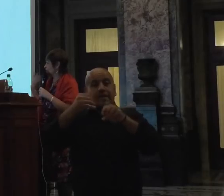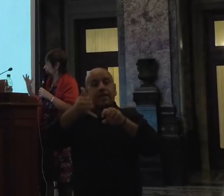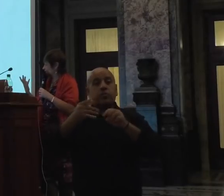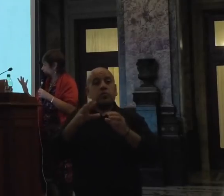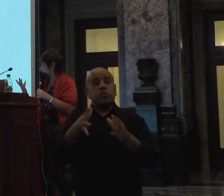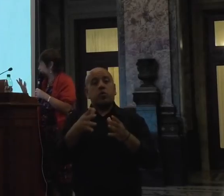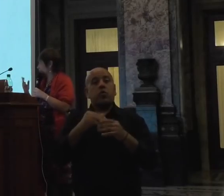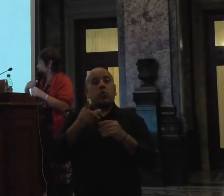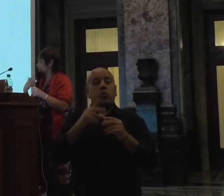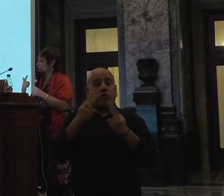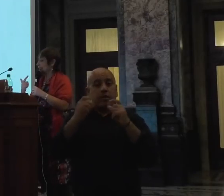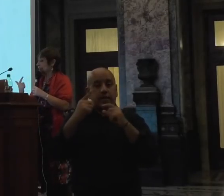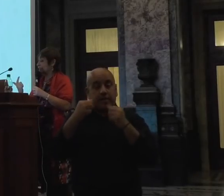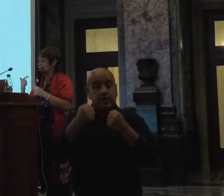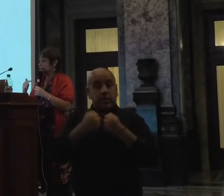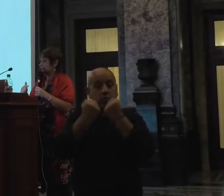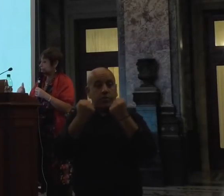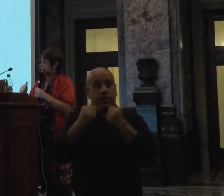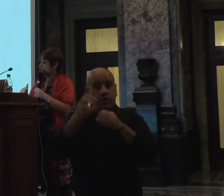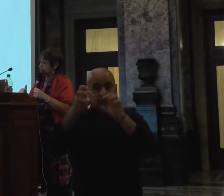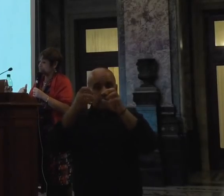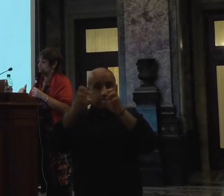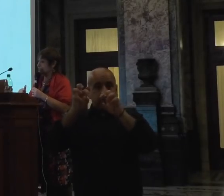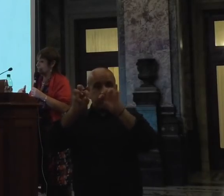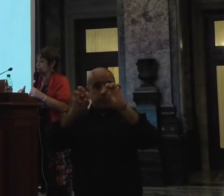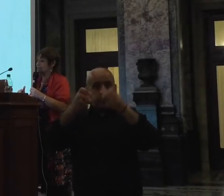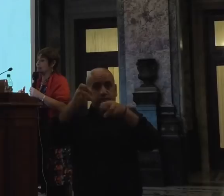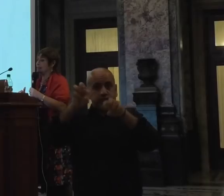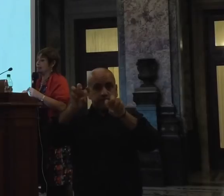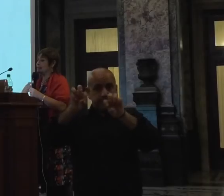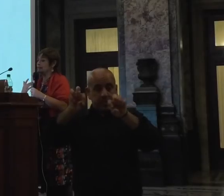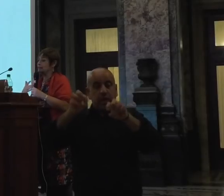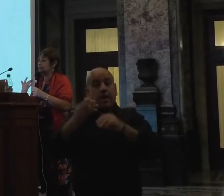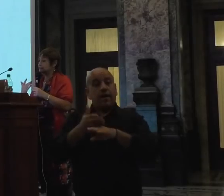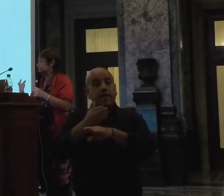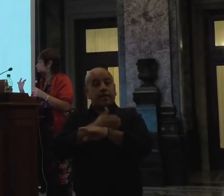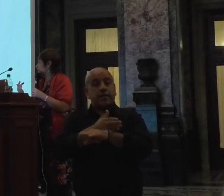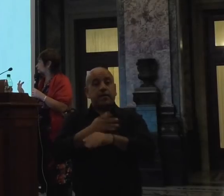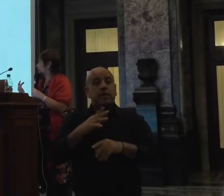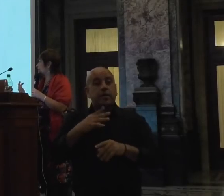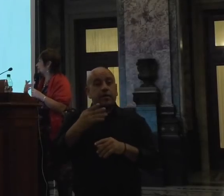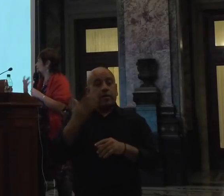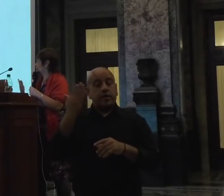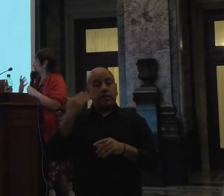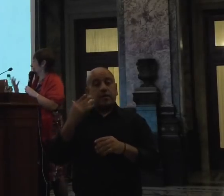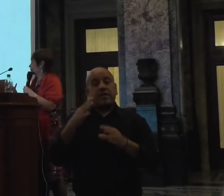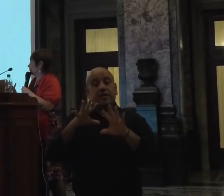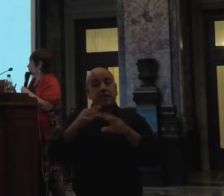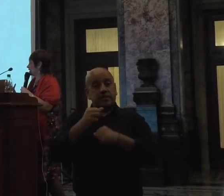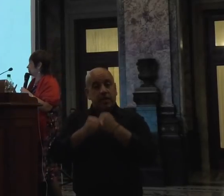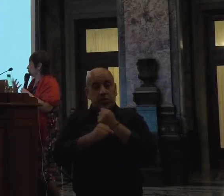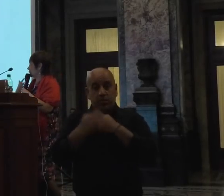que son reflejos que hasta la década pasada se consideraban